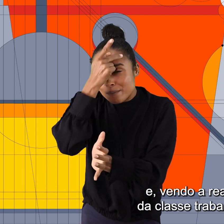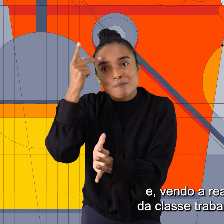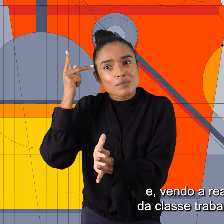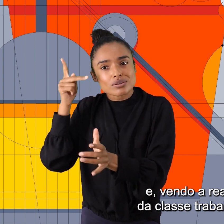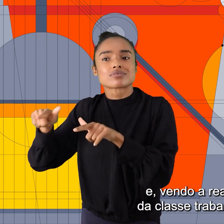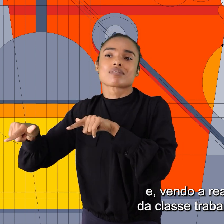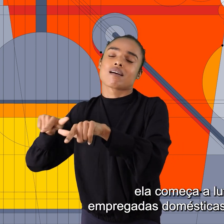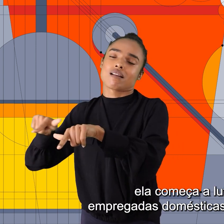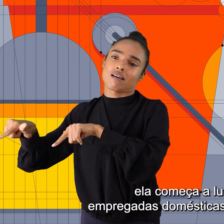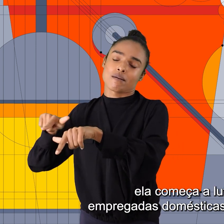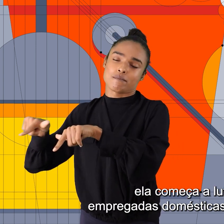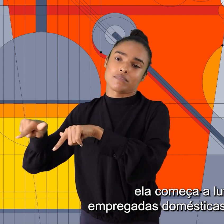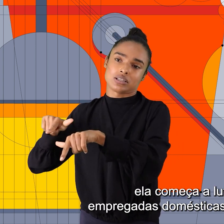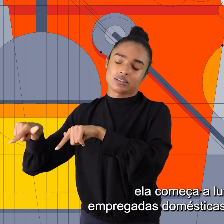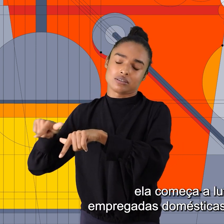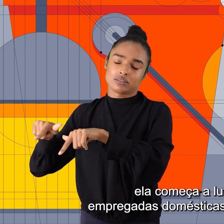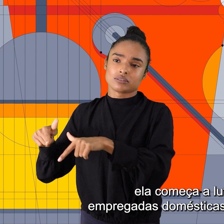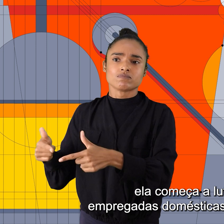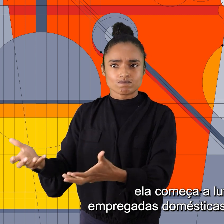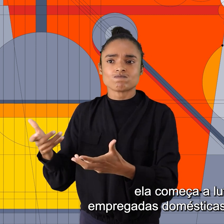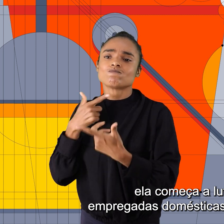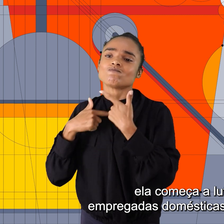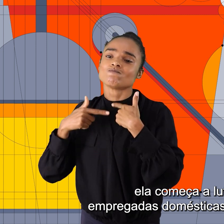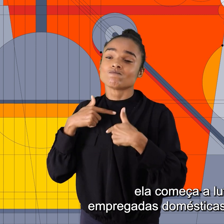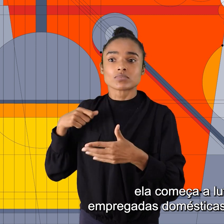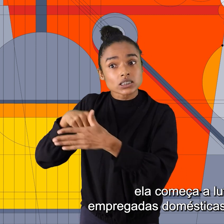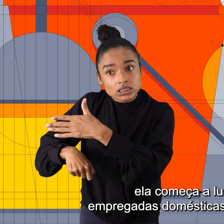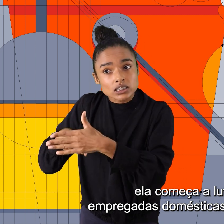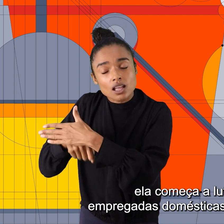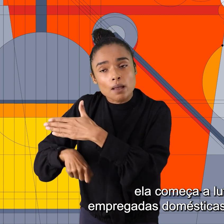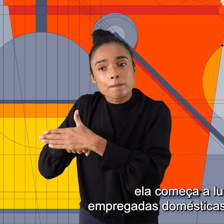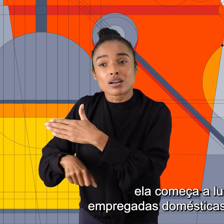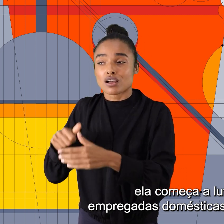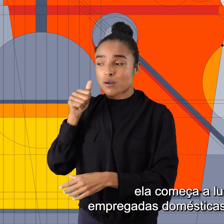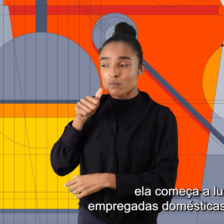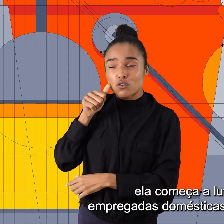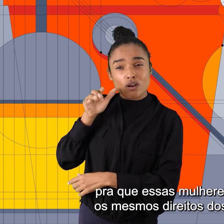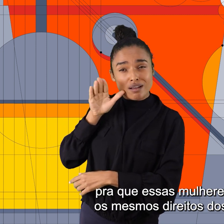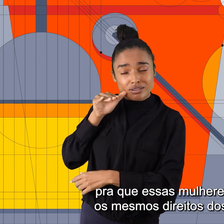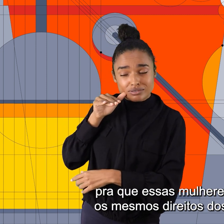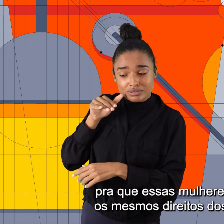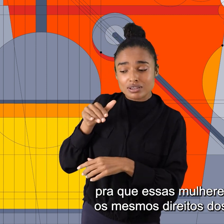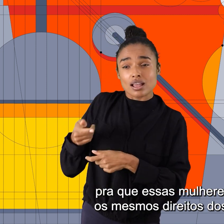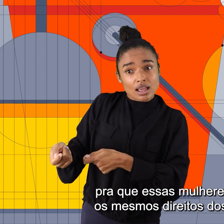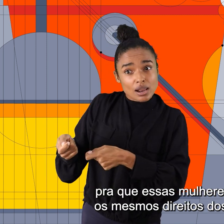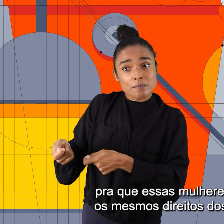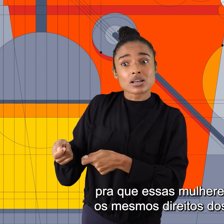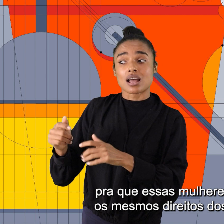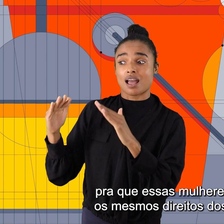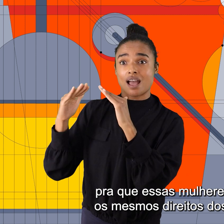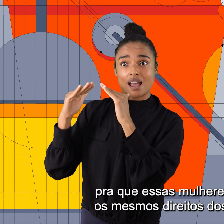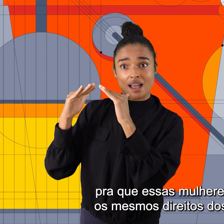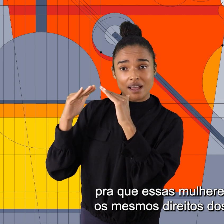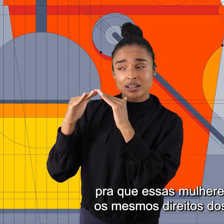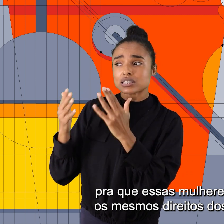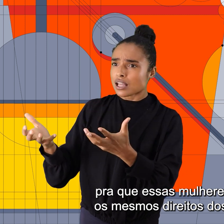classe trabalhadora, ela começa a lutar pelas empregadas domésticas, pelos direitos, para que essas mulheres pudessem ter